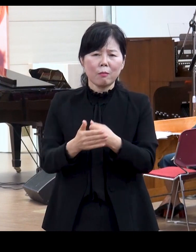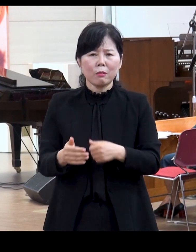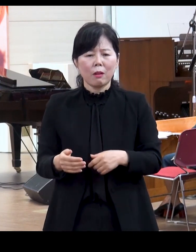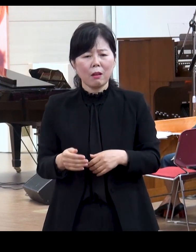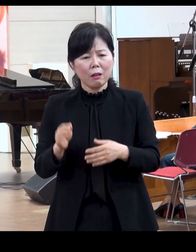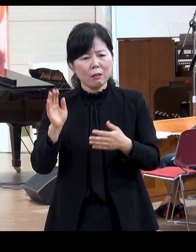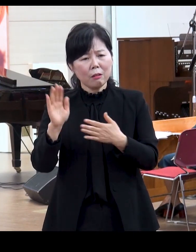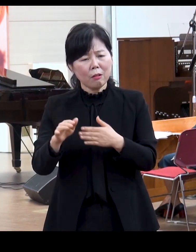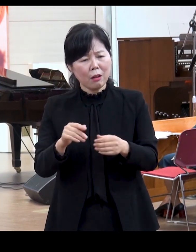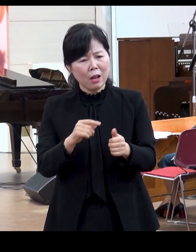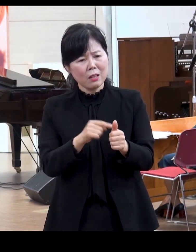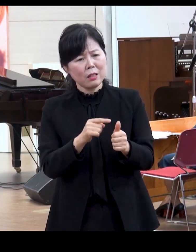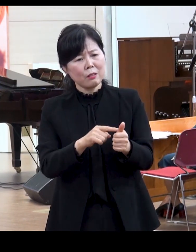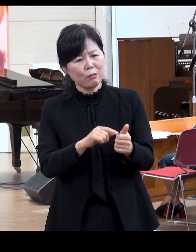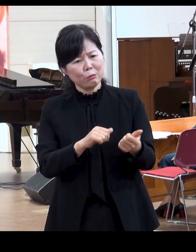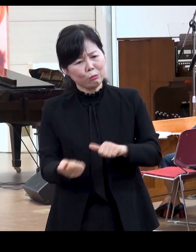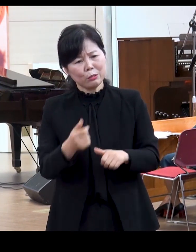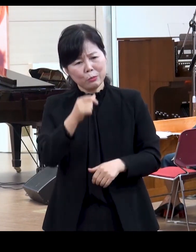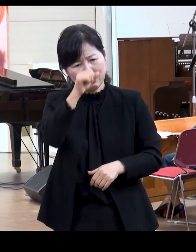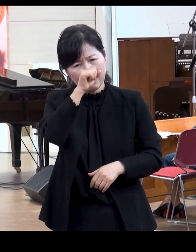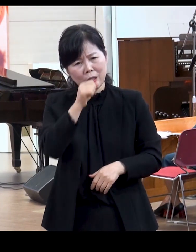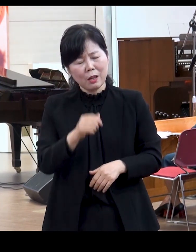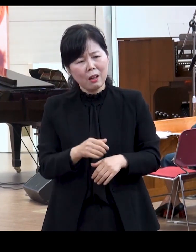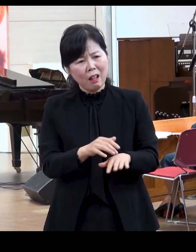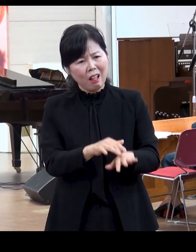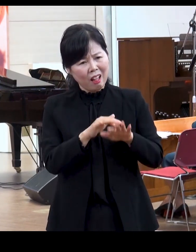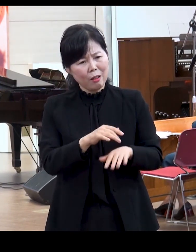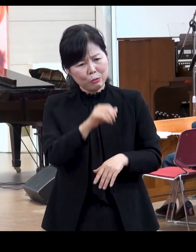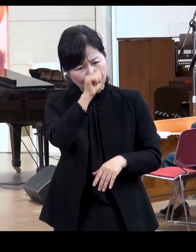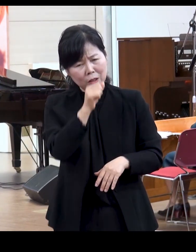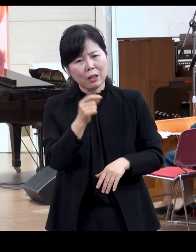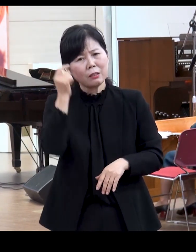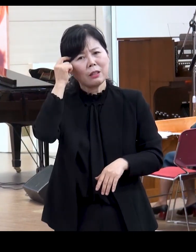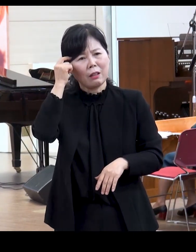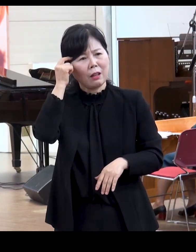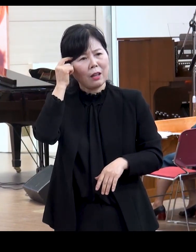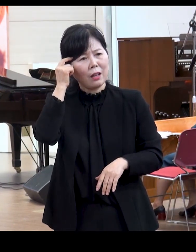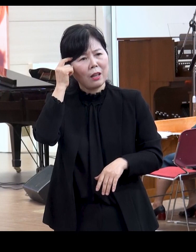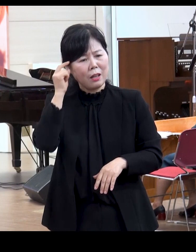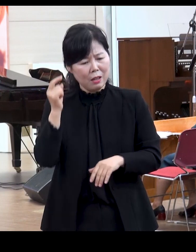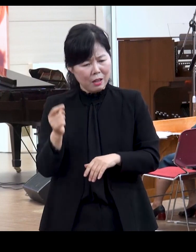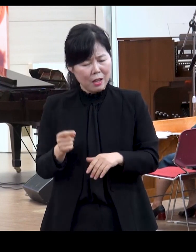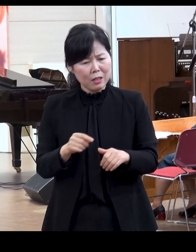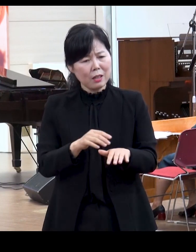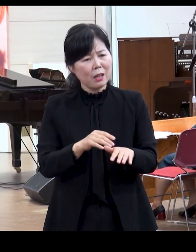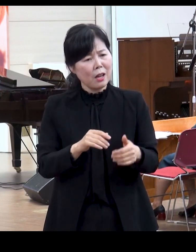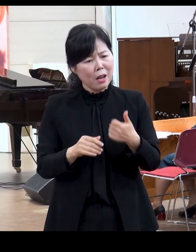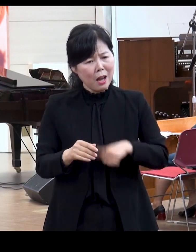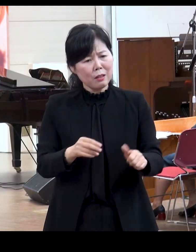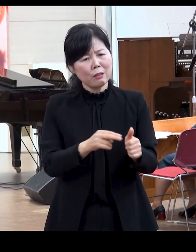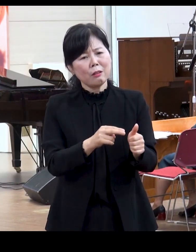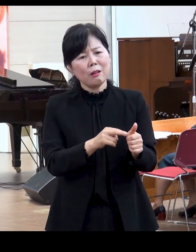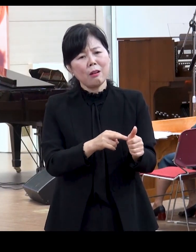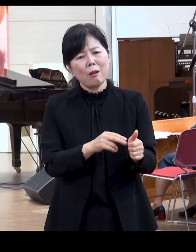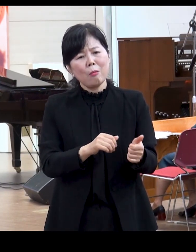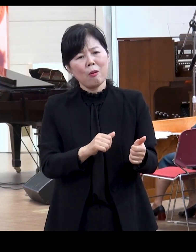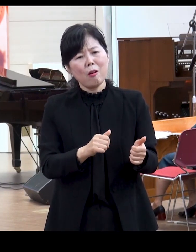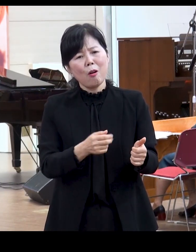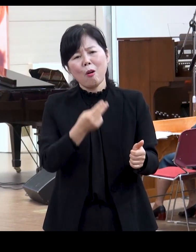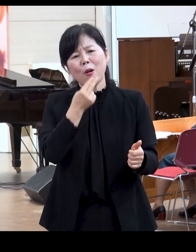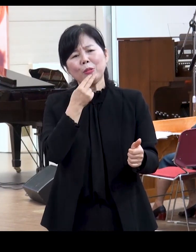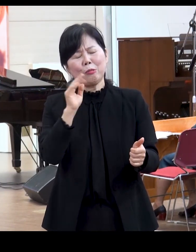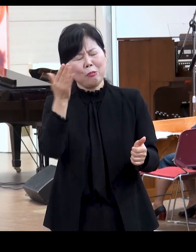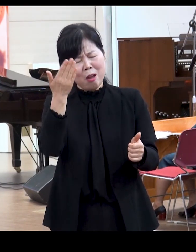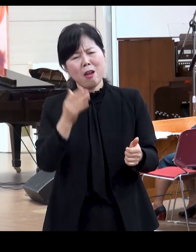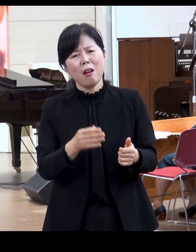받아가지고 나중에는 그냥 저거 없었으면 좋겠다 싶더라는 거예요. 그냥 내쫓고 싶다는, 그냥 아들 없이 살고 싶다, 그냥 아들하고 그냥